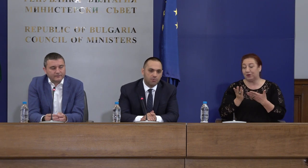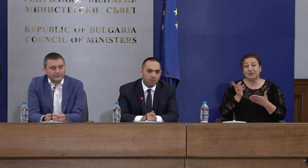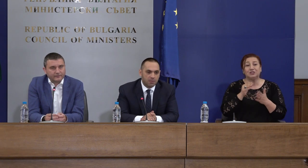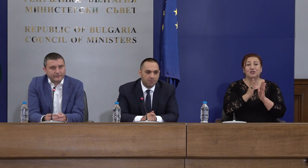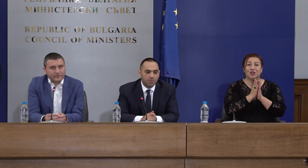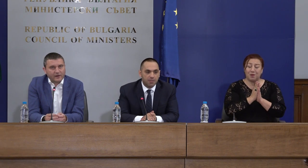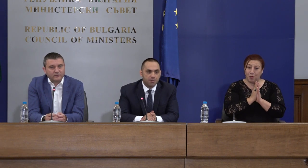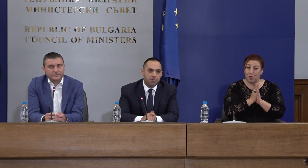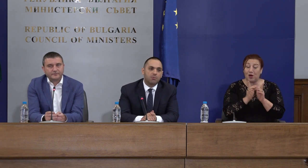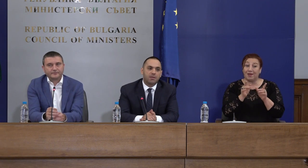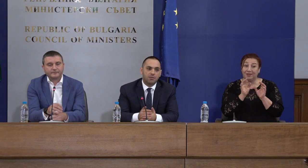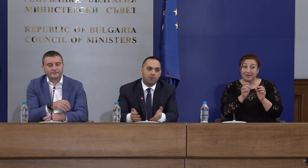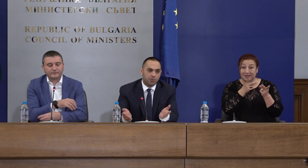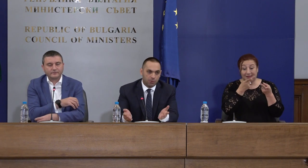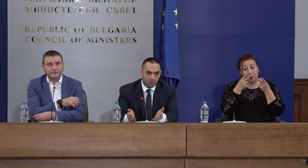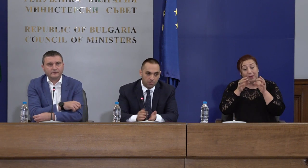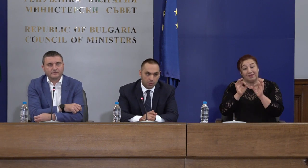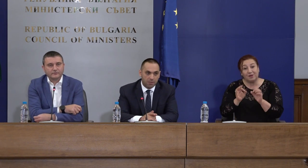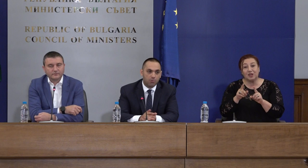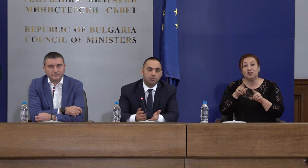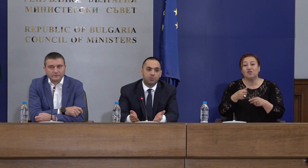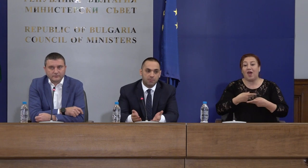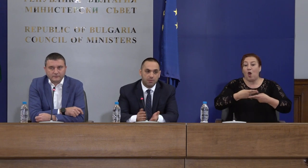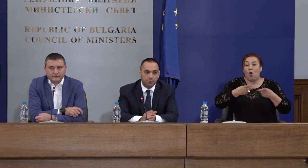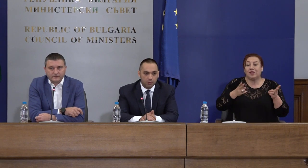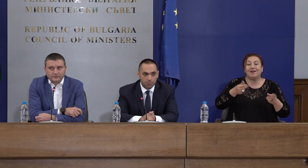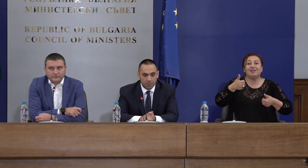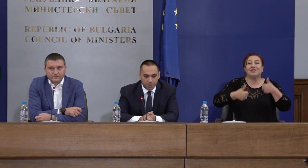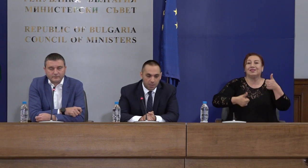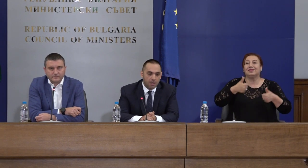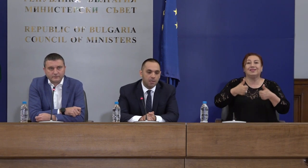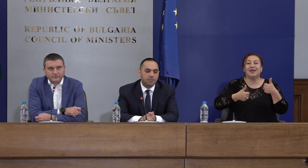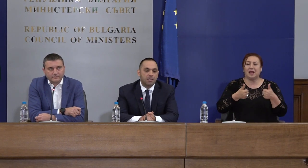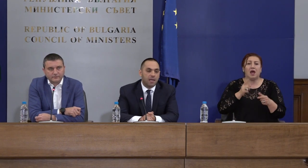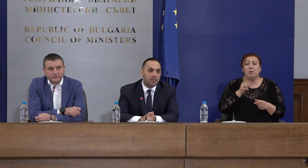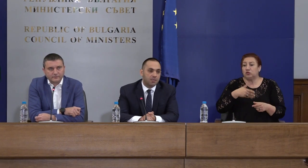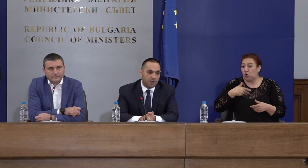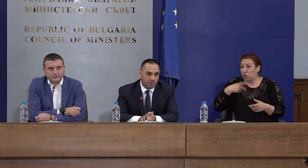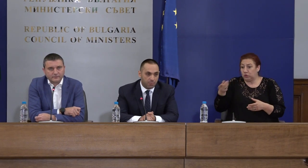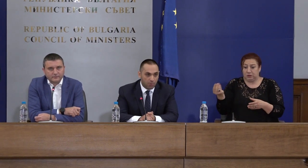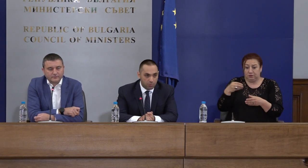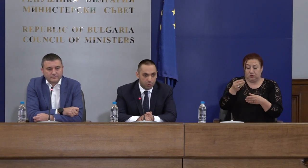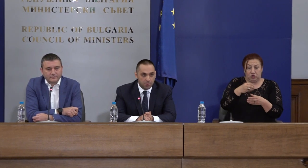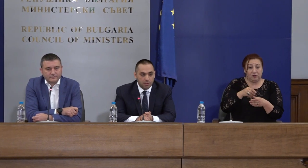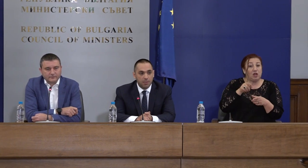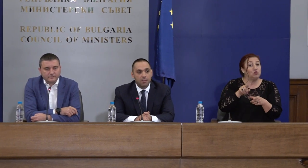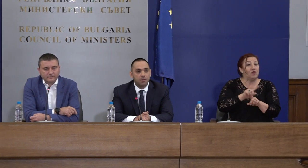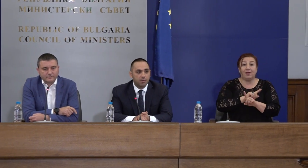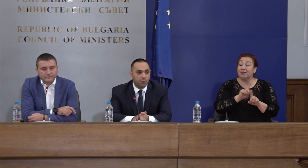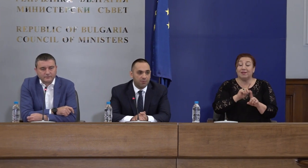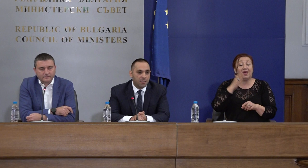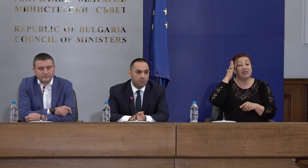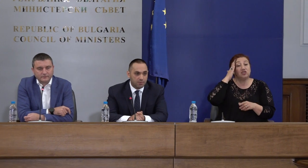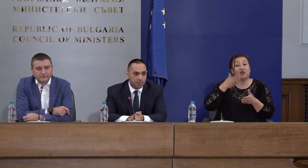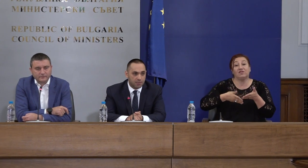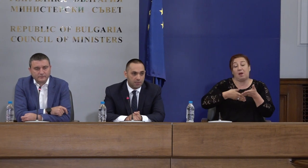наистина да обърнете внимание, че първо това е един аукцион открит, може да участват абсолютно всички. За да не е държавна помощ и да не